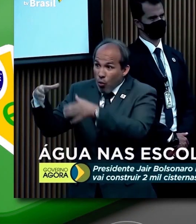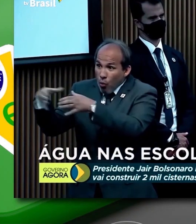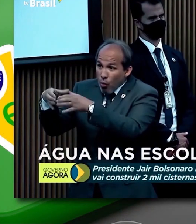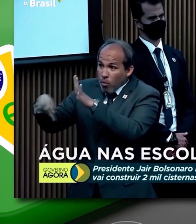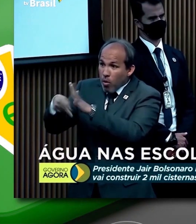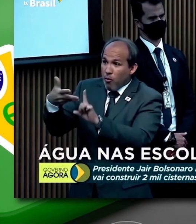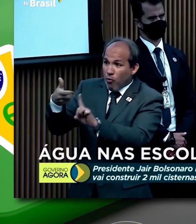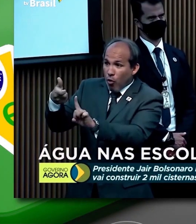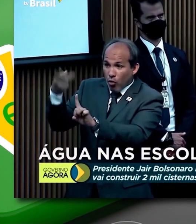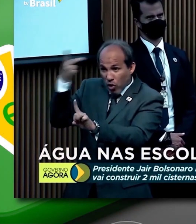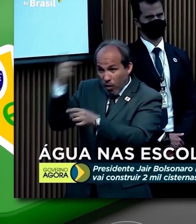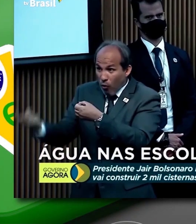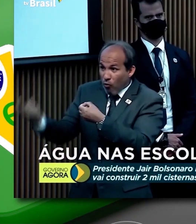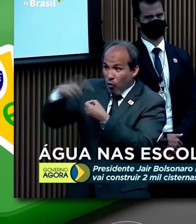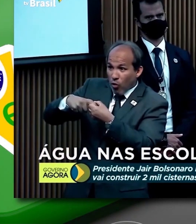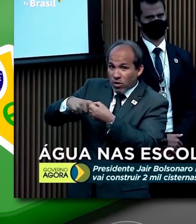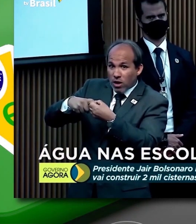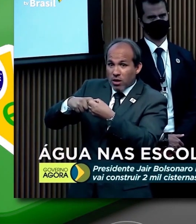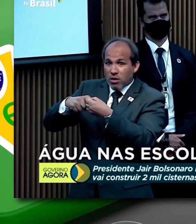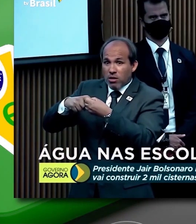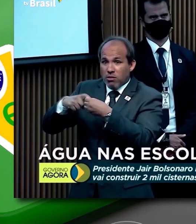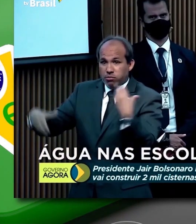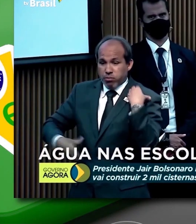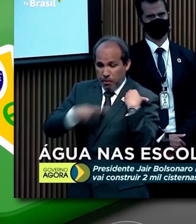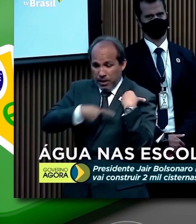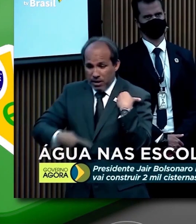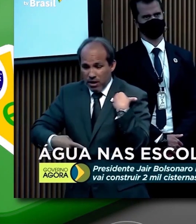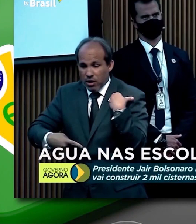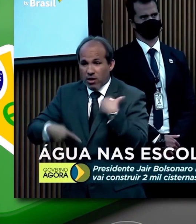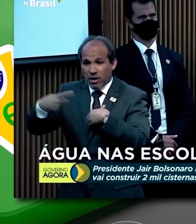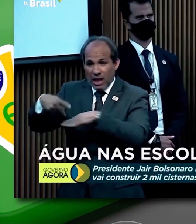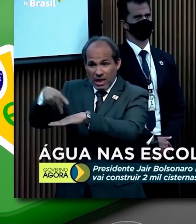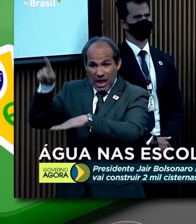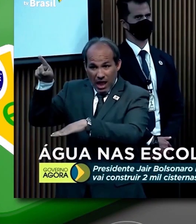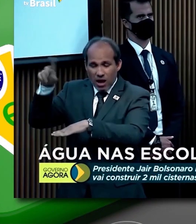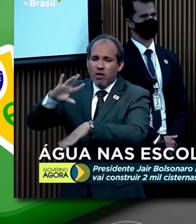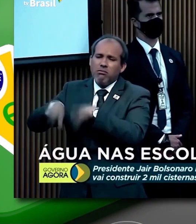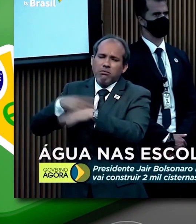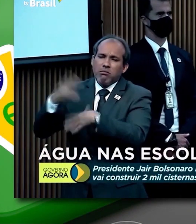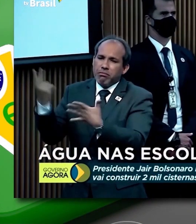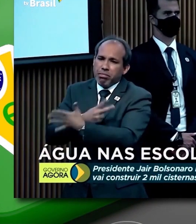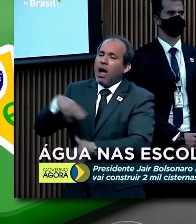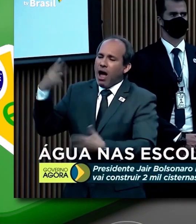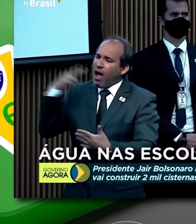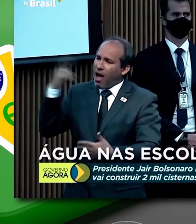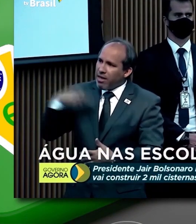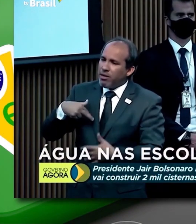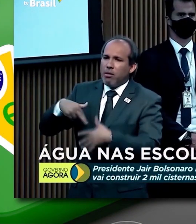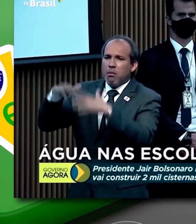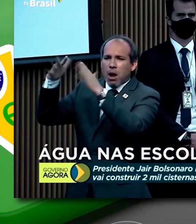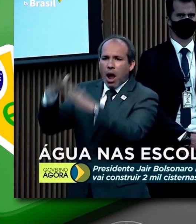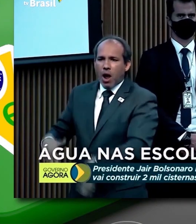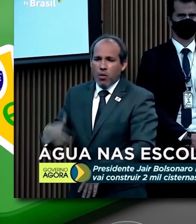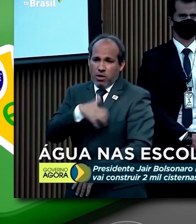a a comandar o país não tem outra a elite Argentina já tá deixando o seu